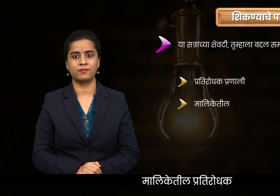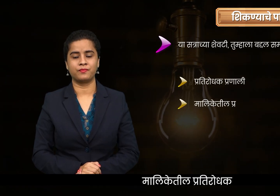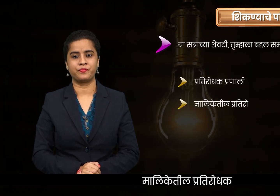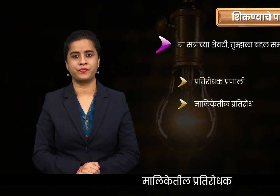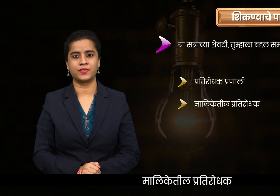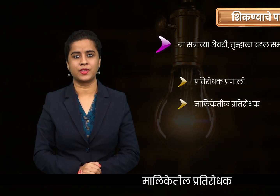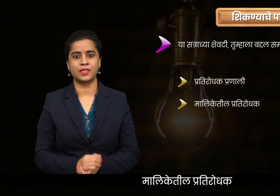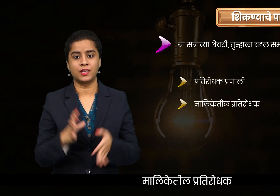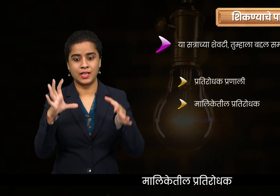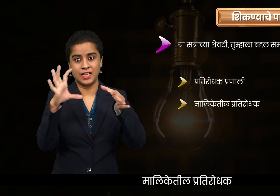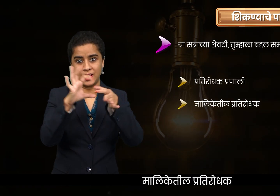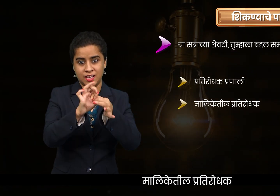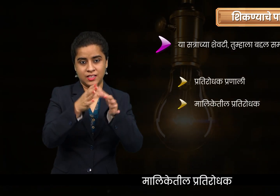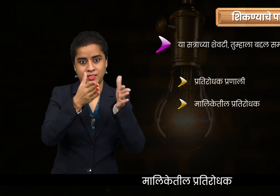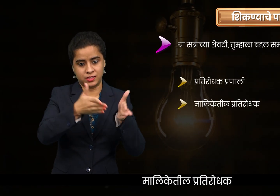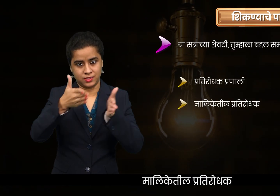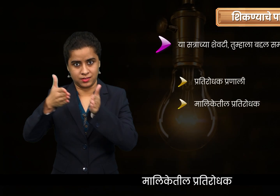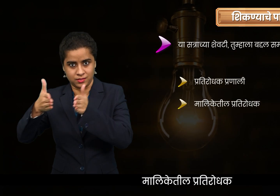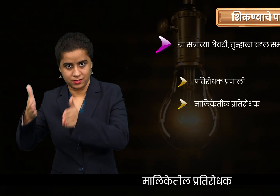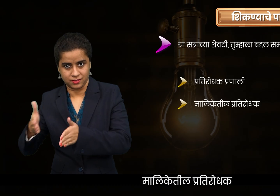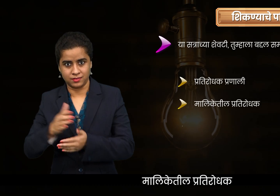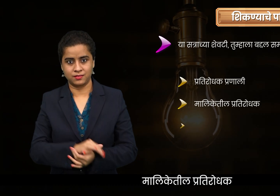मालिकेतील प्रतिरोधक,